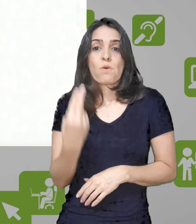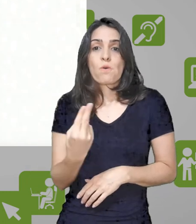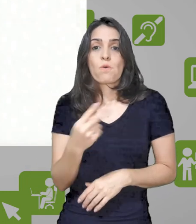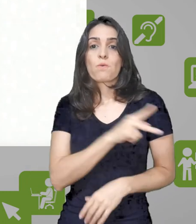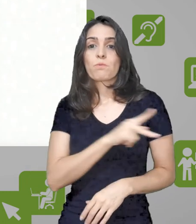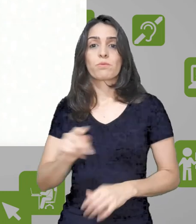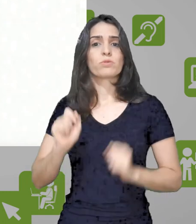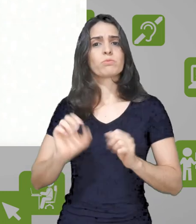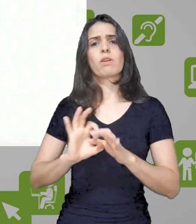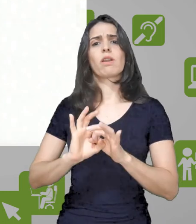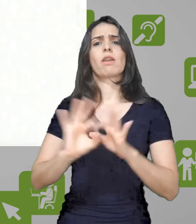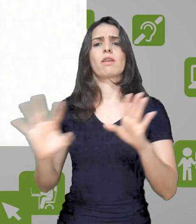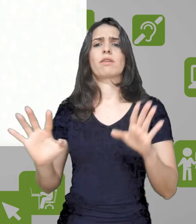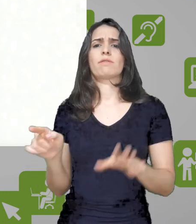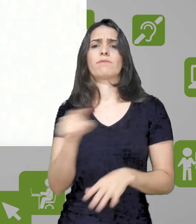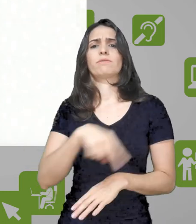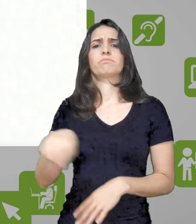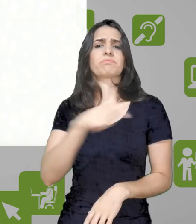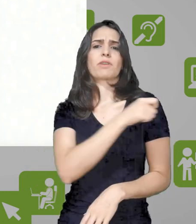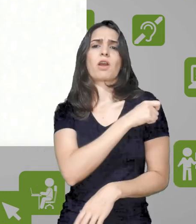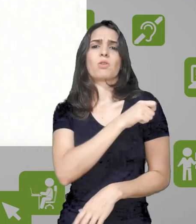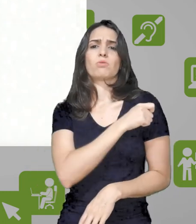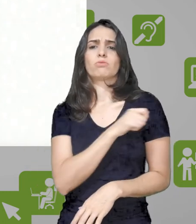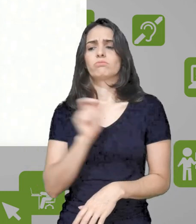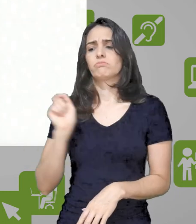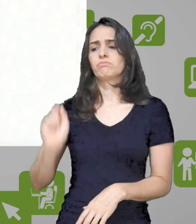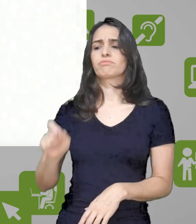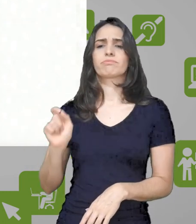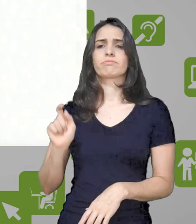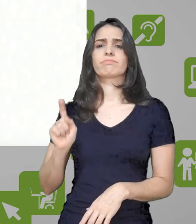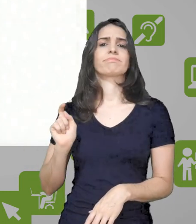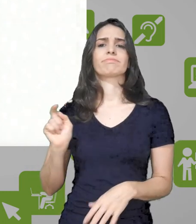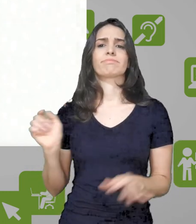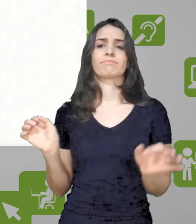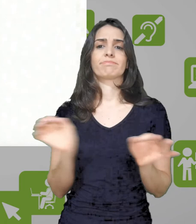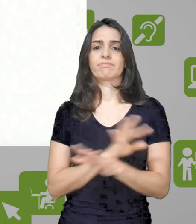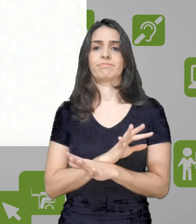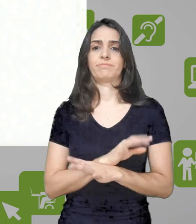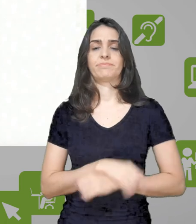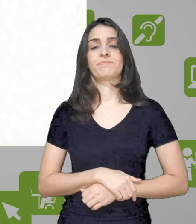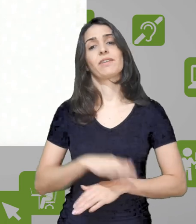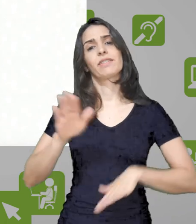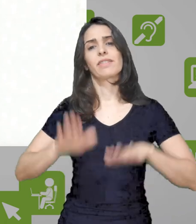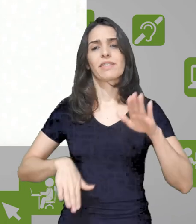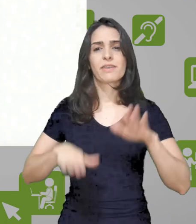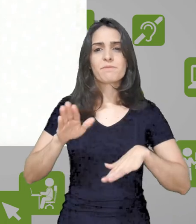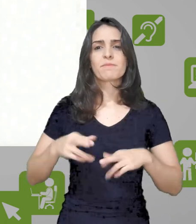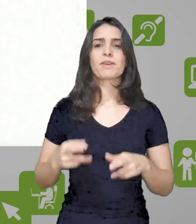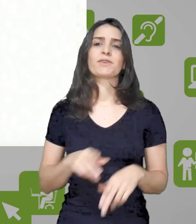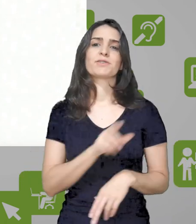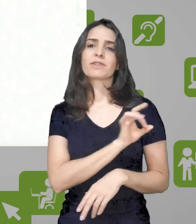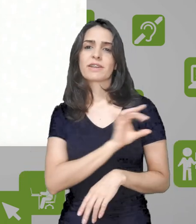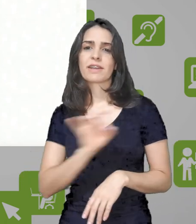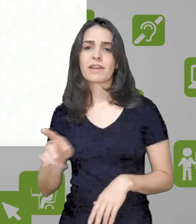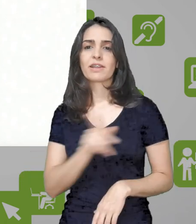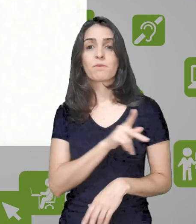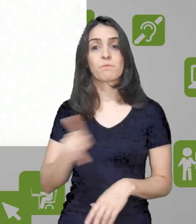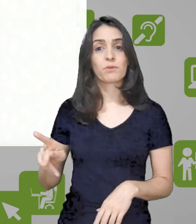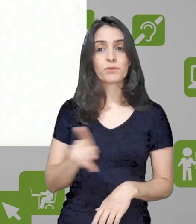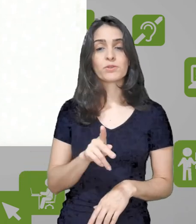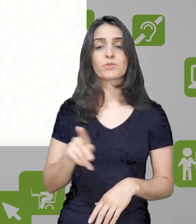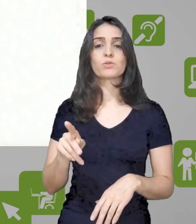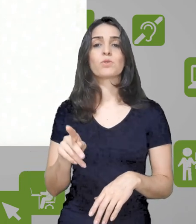o que que eu considero que o aluno concluiu? Então, para o aluno, ele concluiu quando ele cumpriu aquela